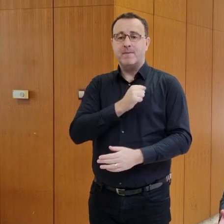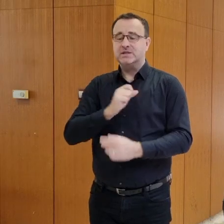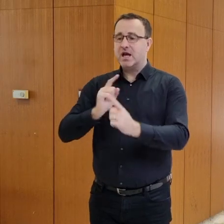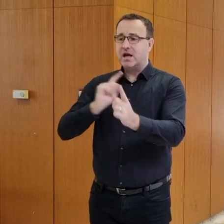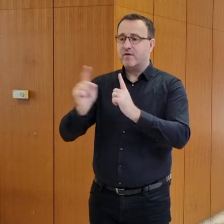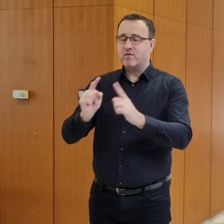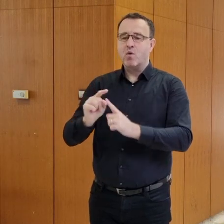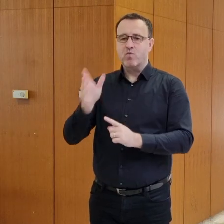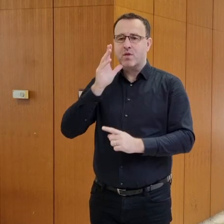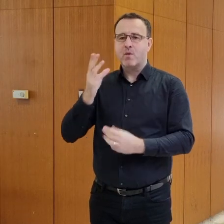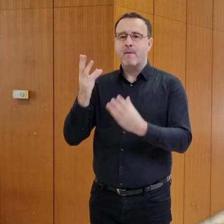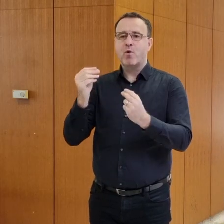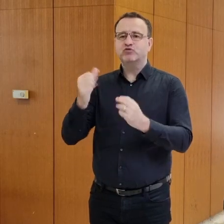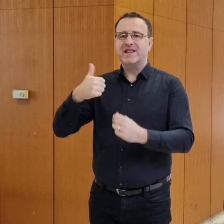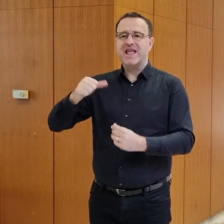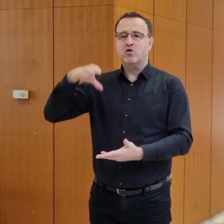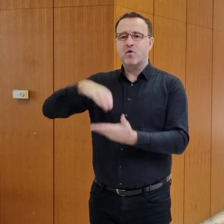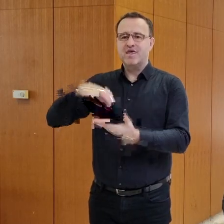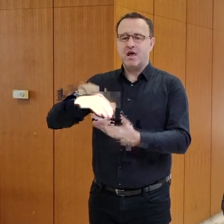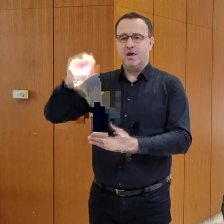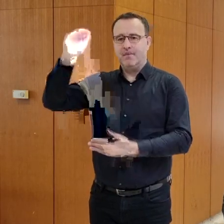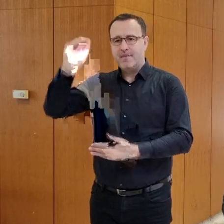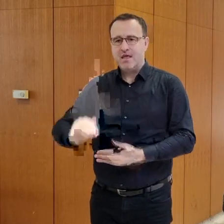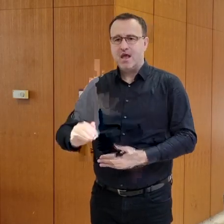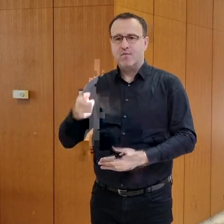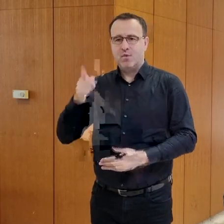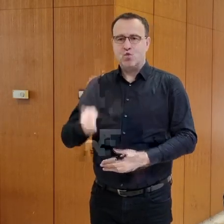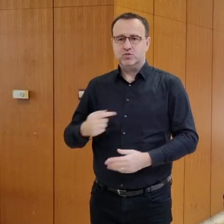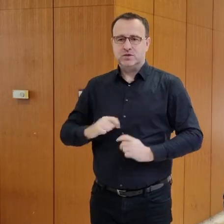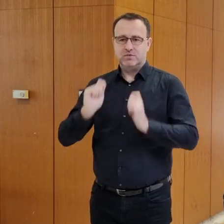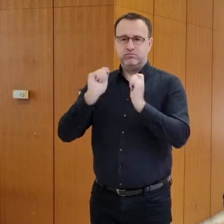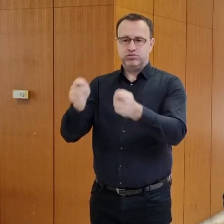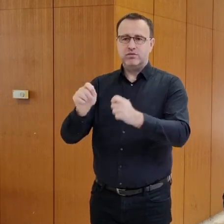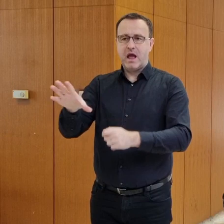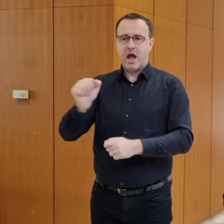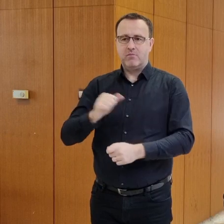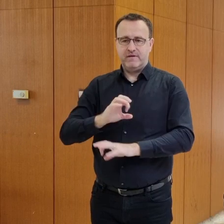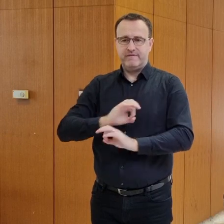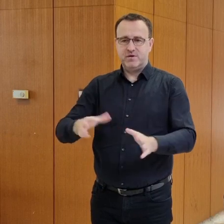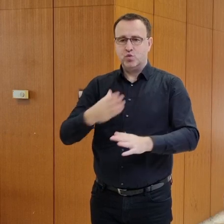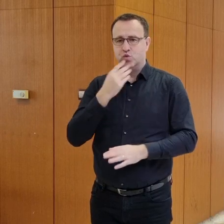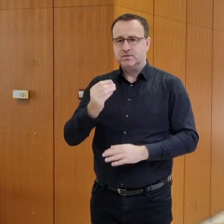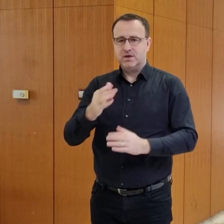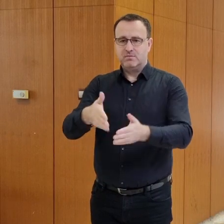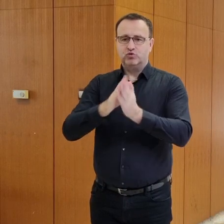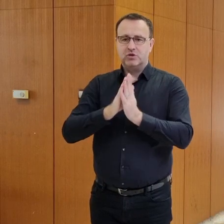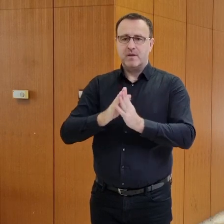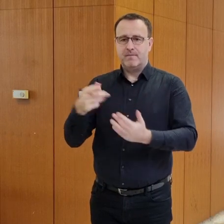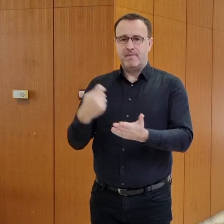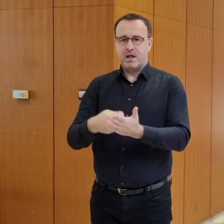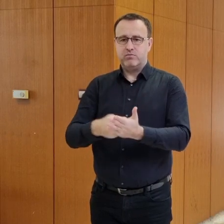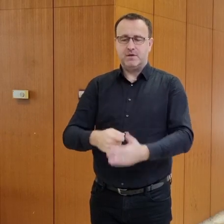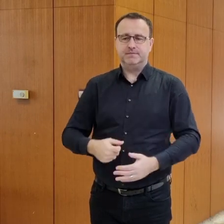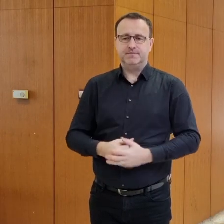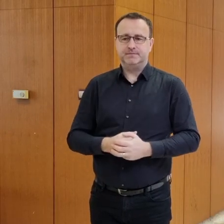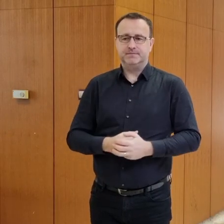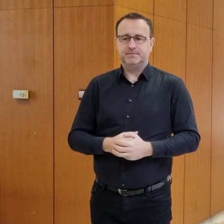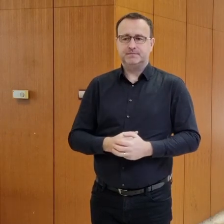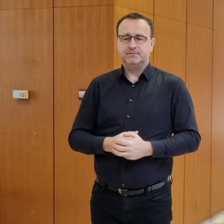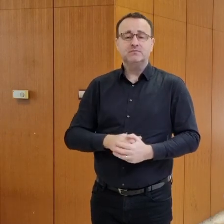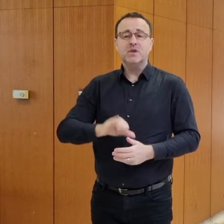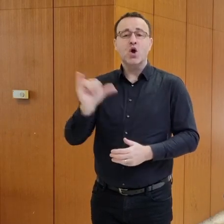bude ponižovať počet jednotiek, ktoré musíme doručiť, aby sme si mohli úspešne požiadať o platbu.